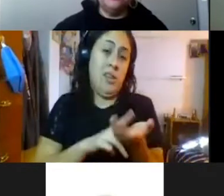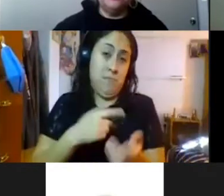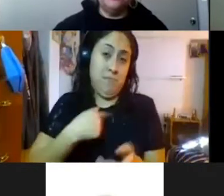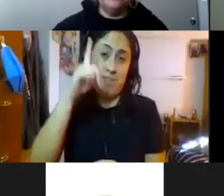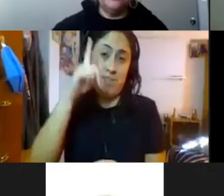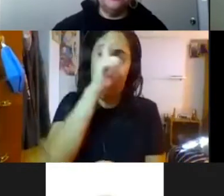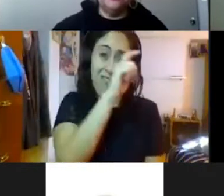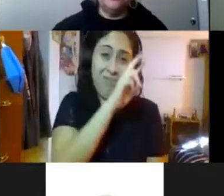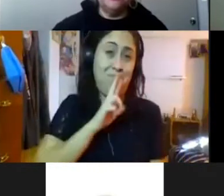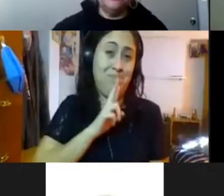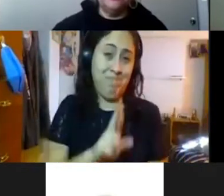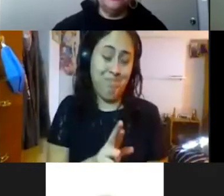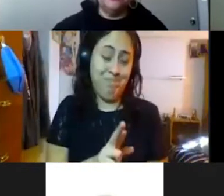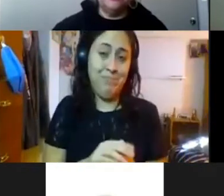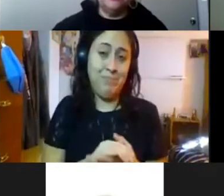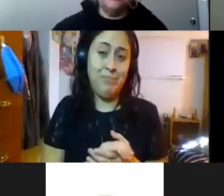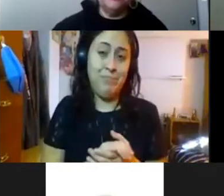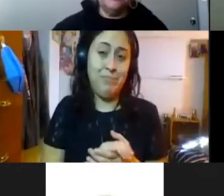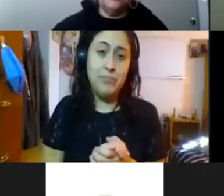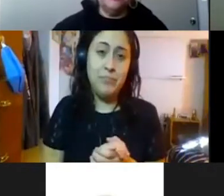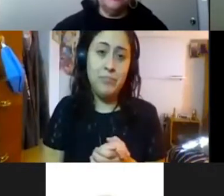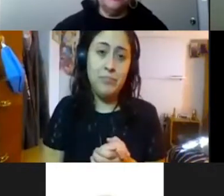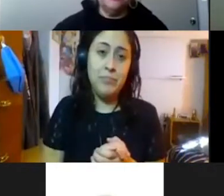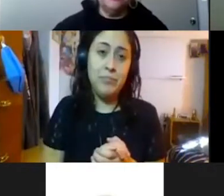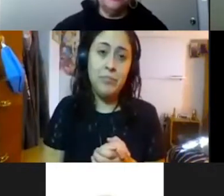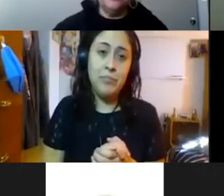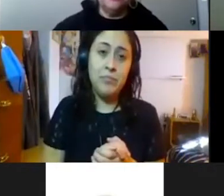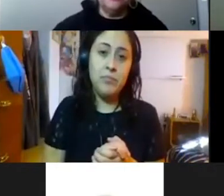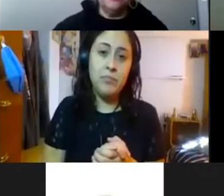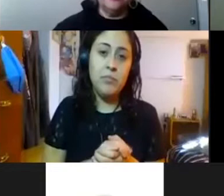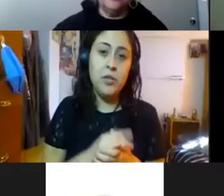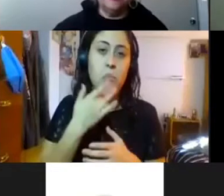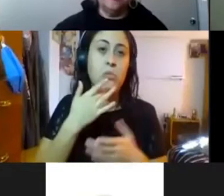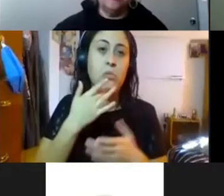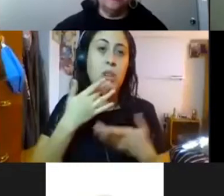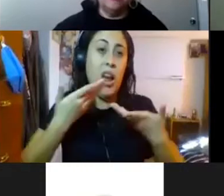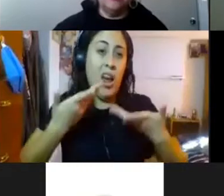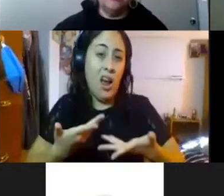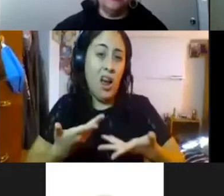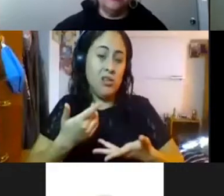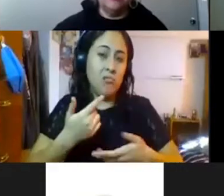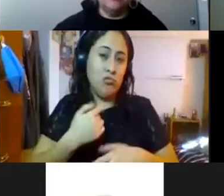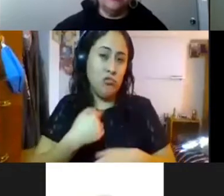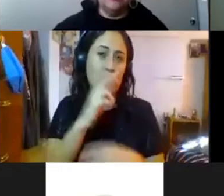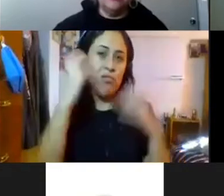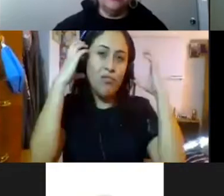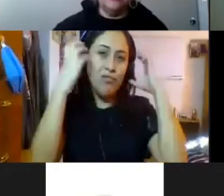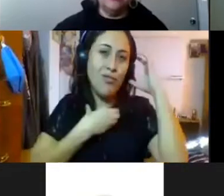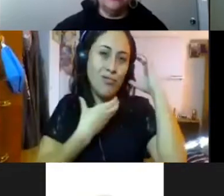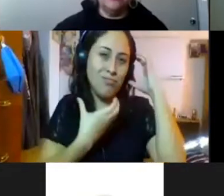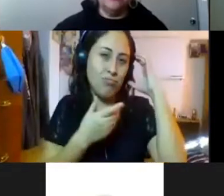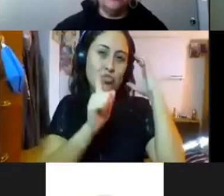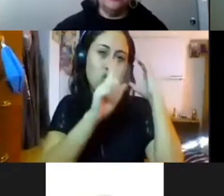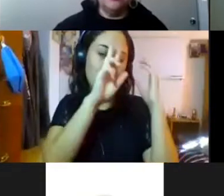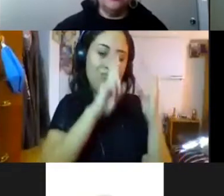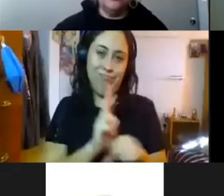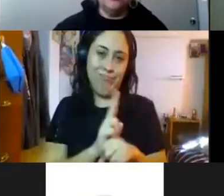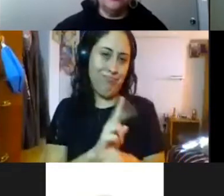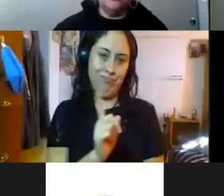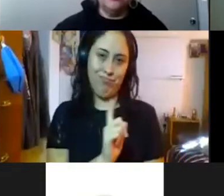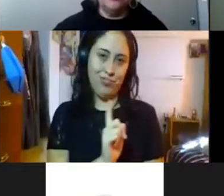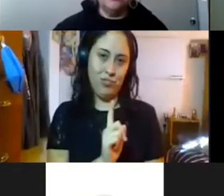contestarlo desde lo empírico ahora en la escuela, pues me encuentro en un rol de fonoaudióloga que es distinto al de la